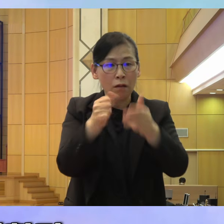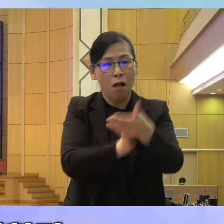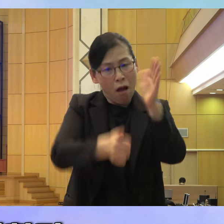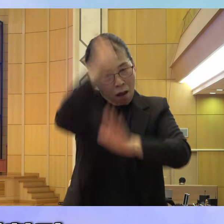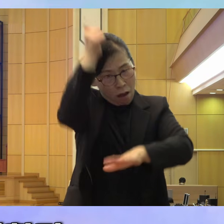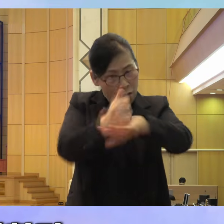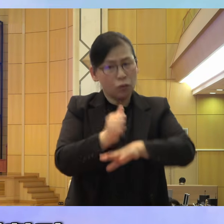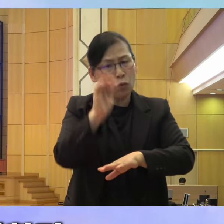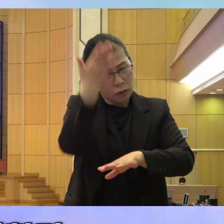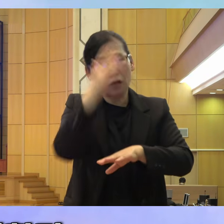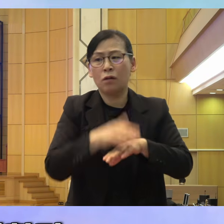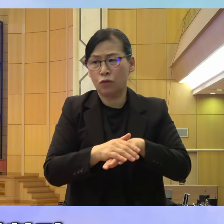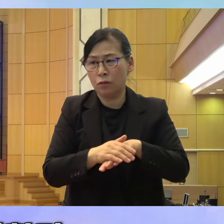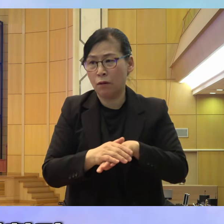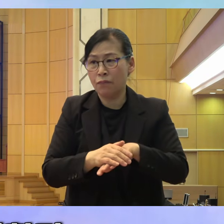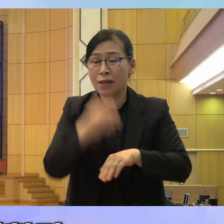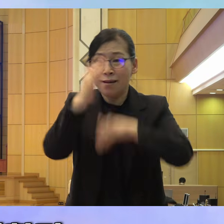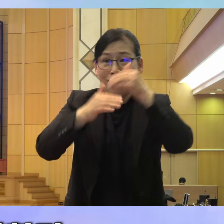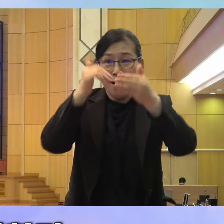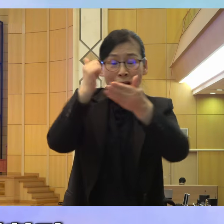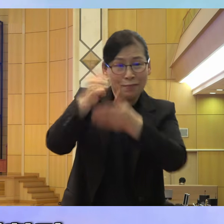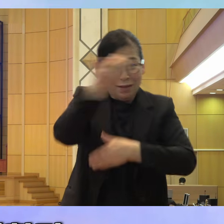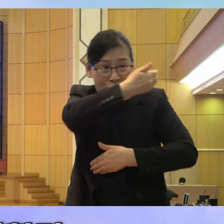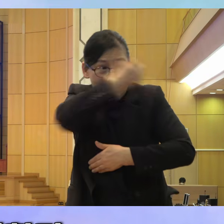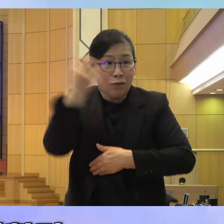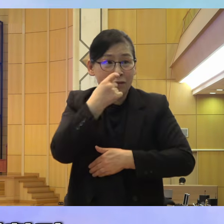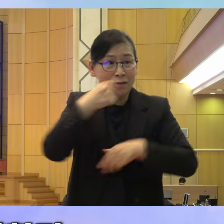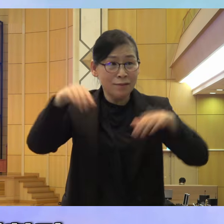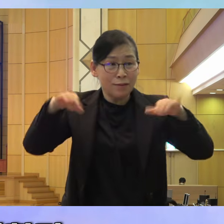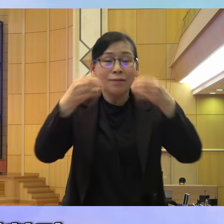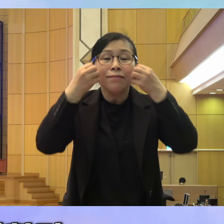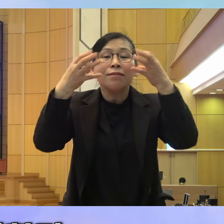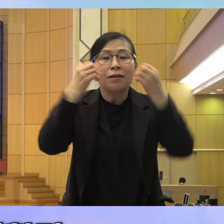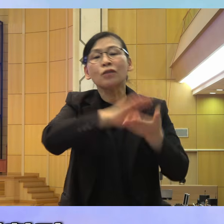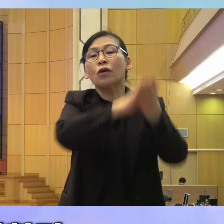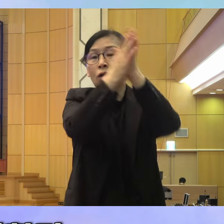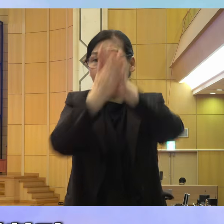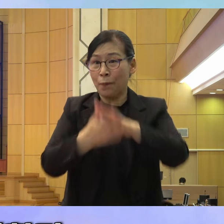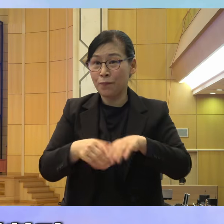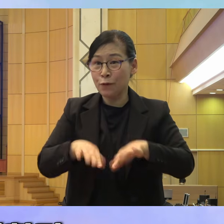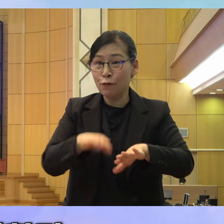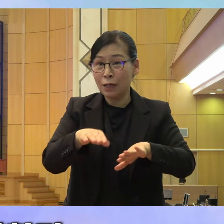하나님께서 주시는 청춘을 새롭게 한다라고 시편